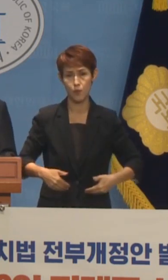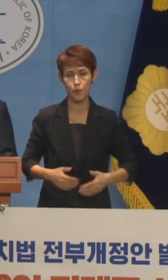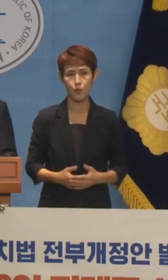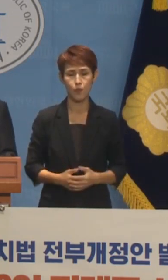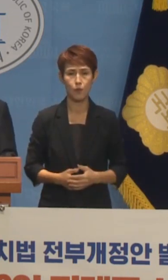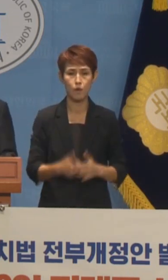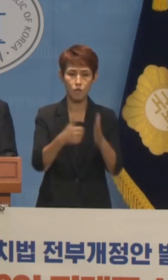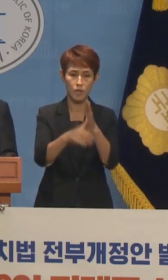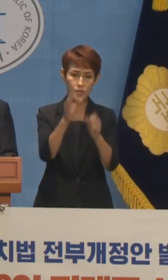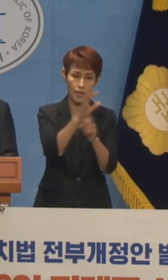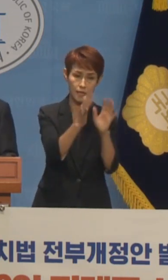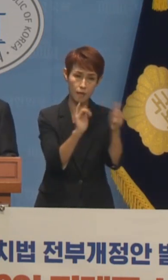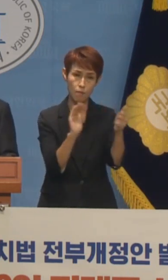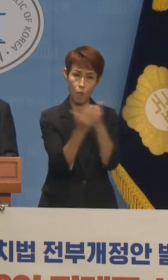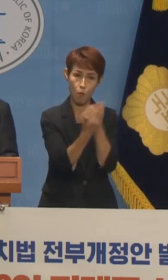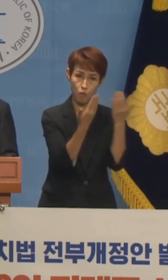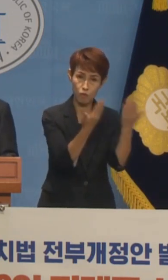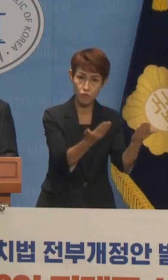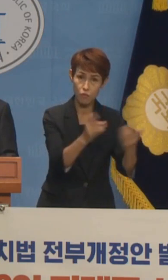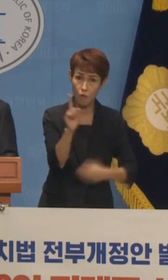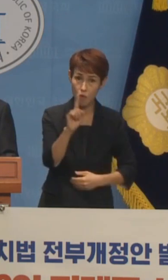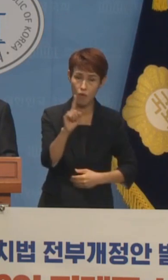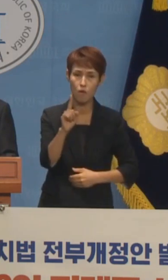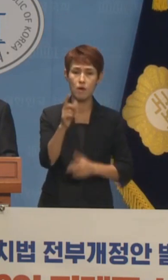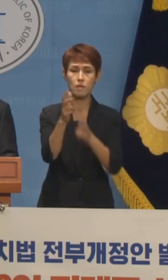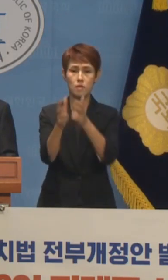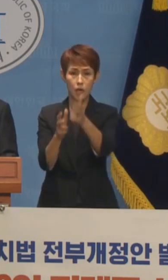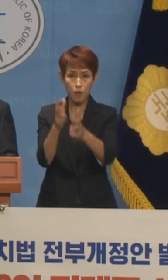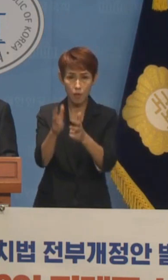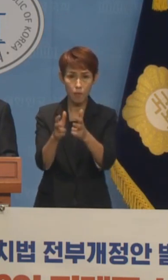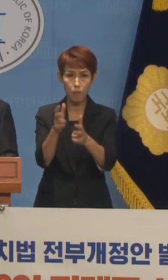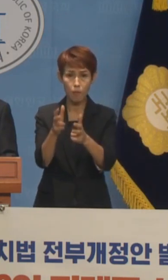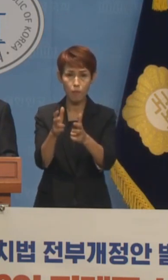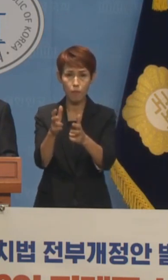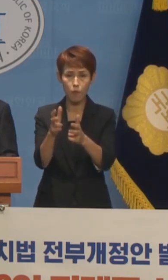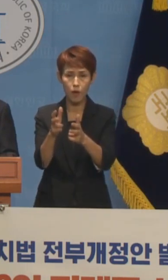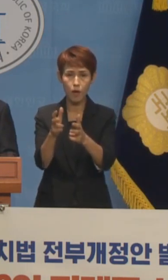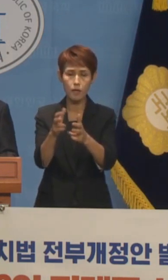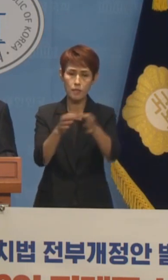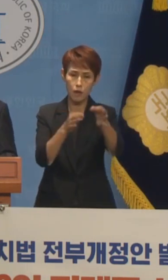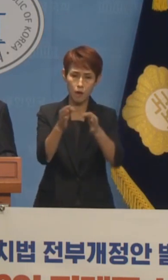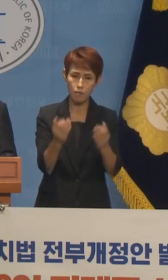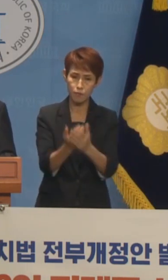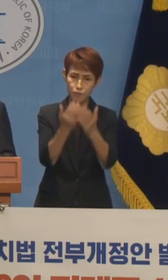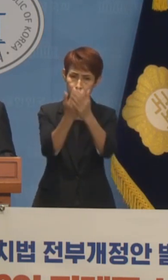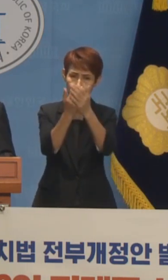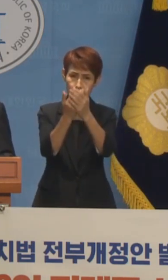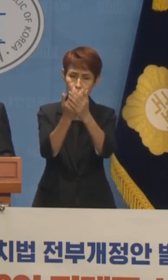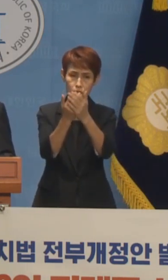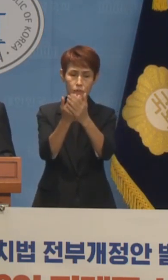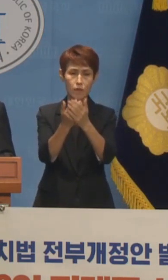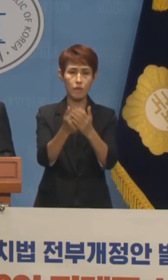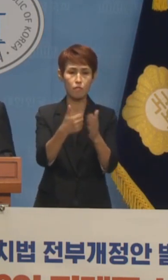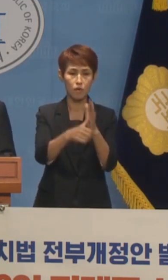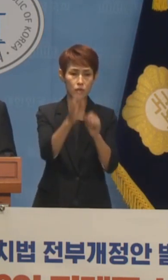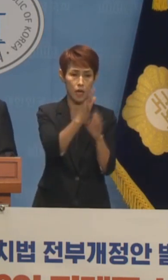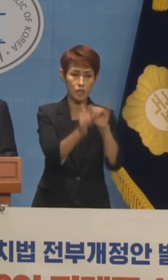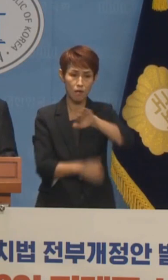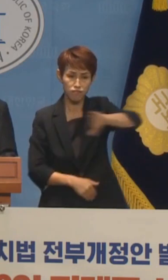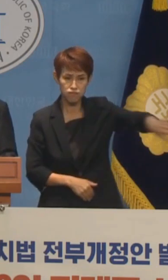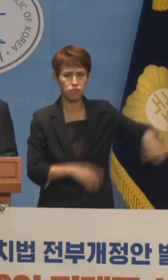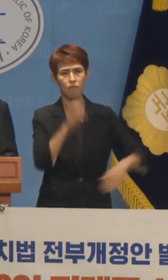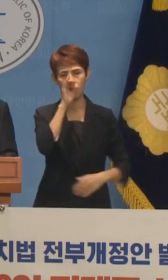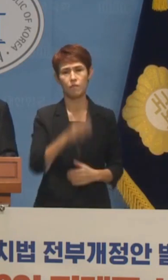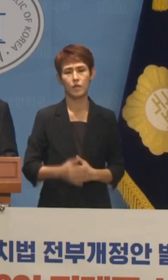소비자 보호 정책은 결코 산업과 시 산업과 시장 성장에 뒷전이 될 수 없습니다